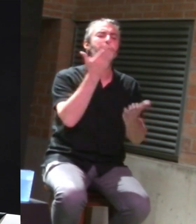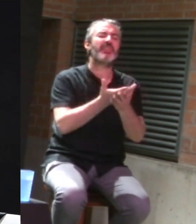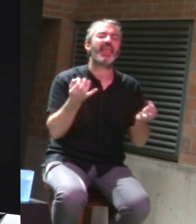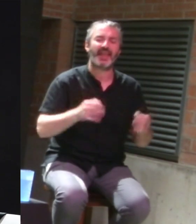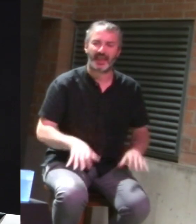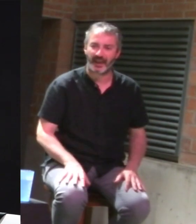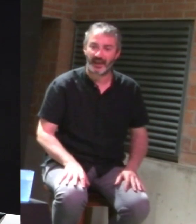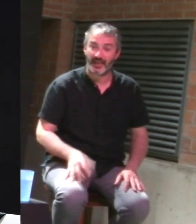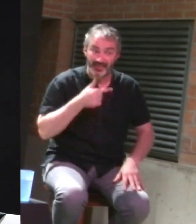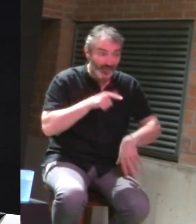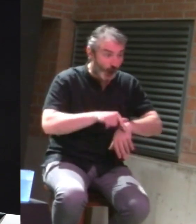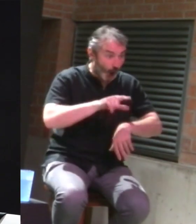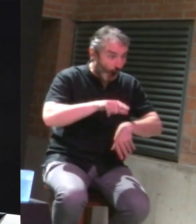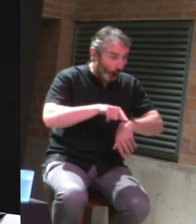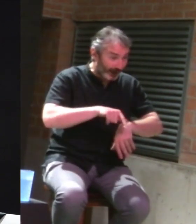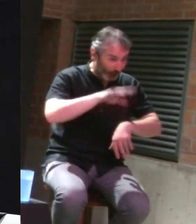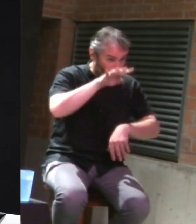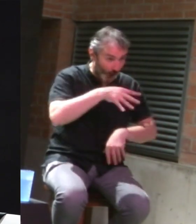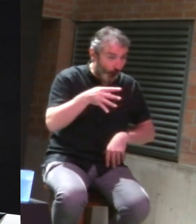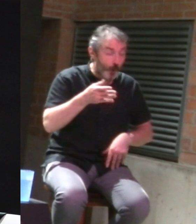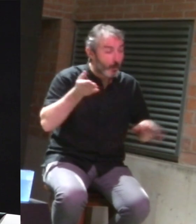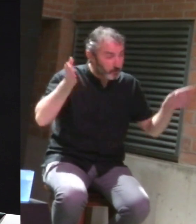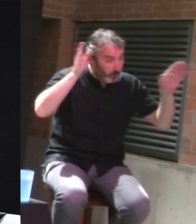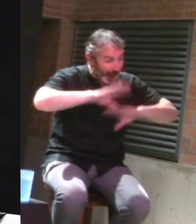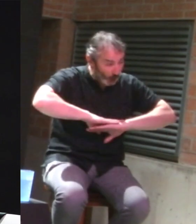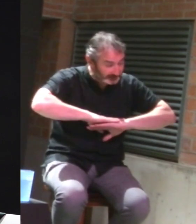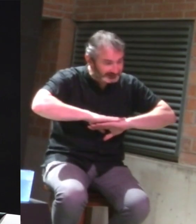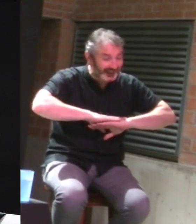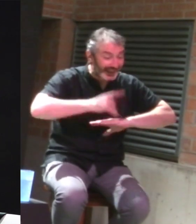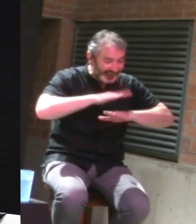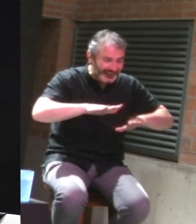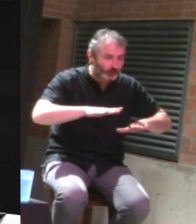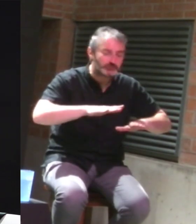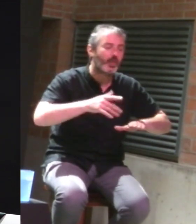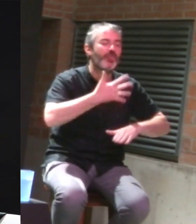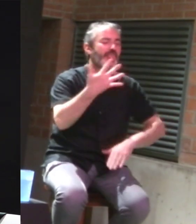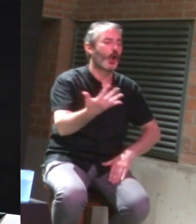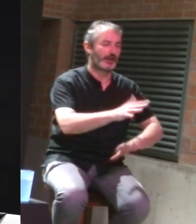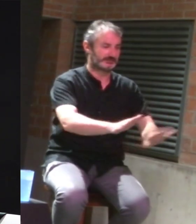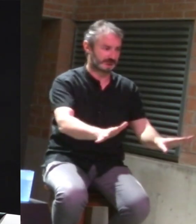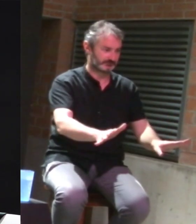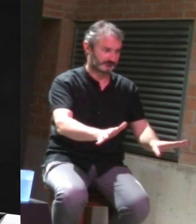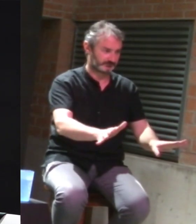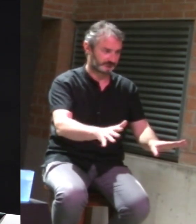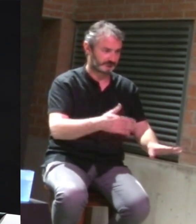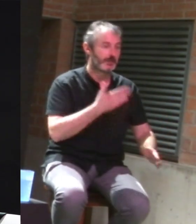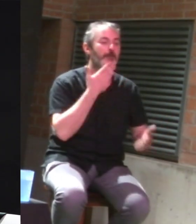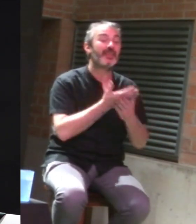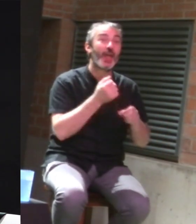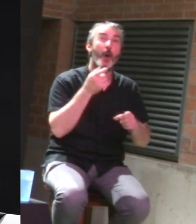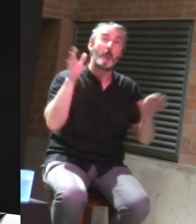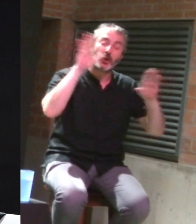que els horaris nocturns els nens i nenes només treballin 5 hores. O sigui, està demanant la reducció del